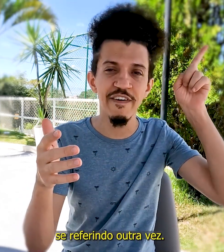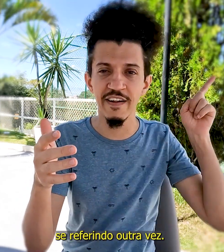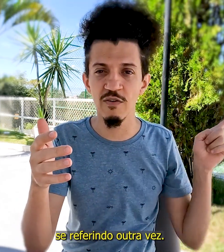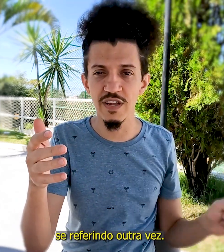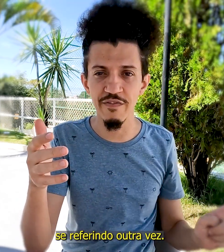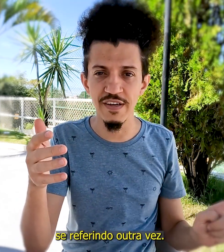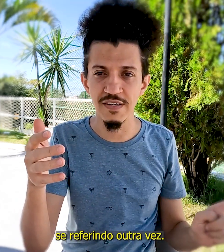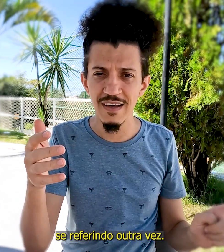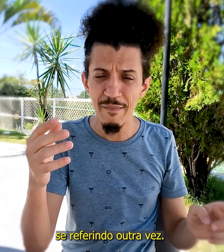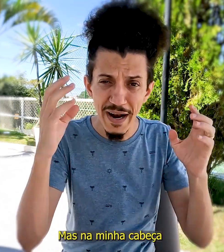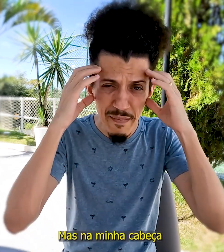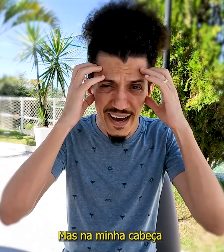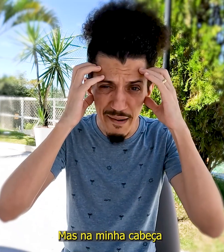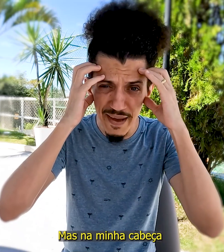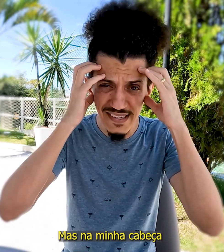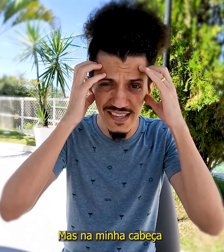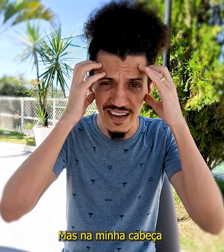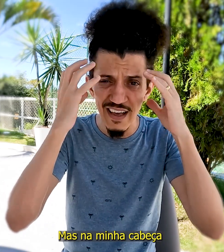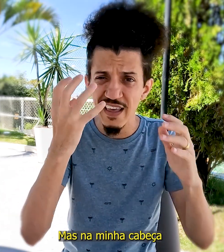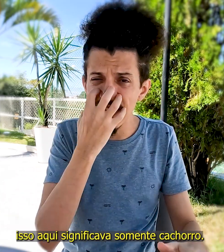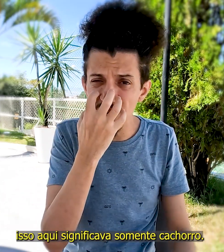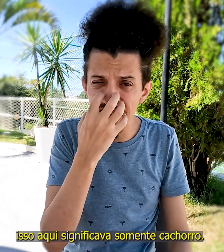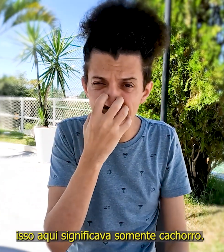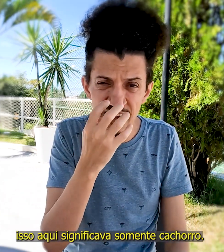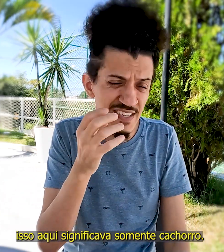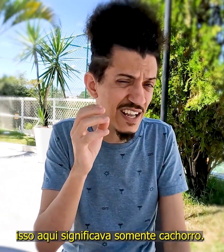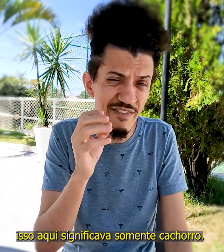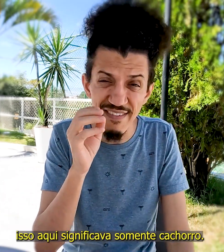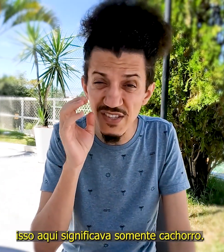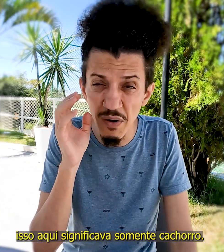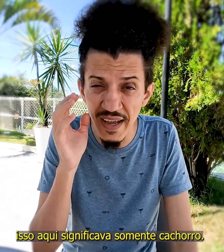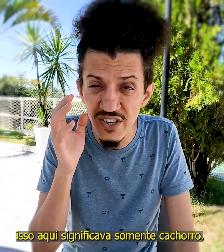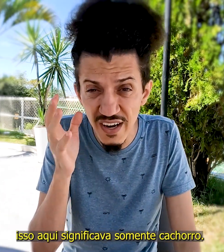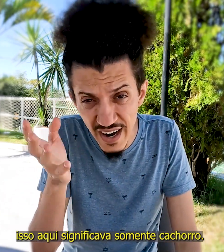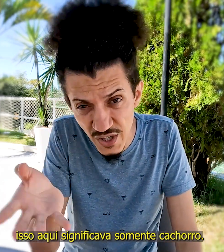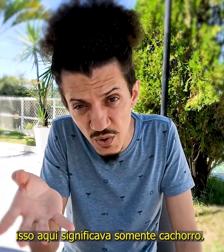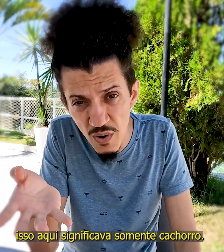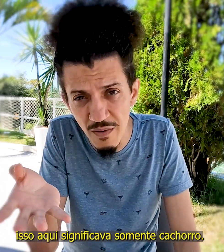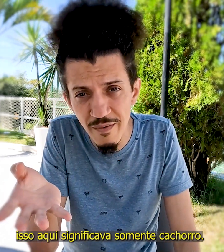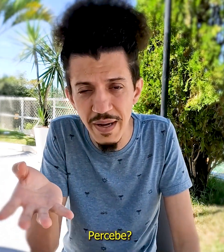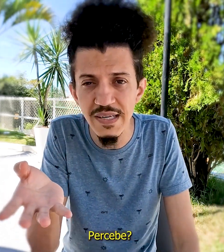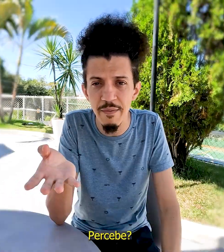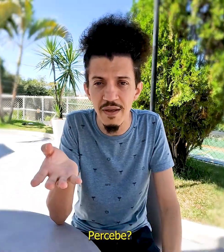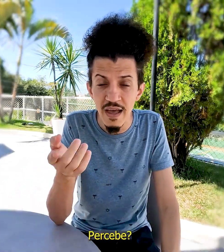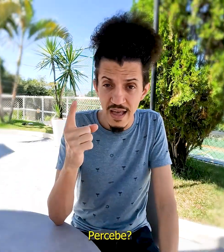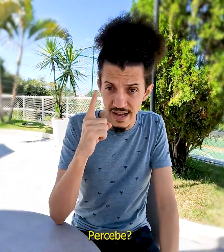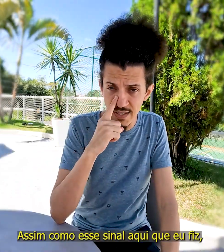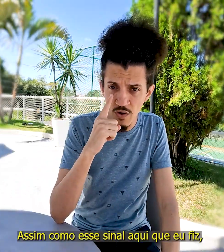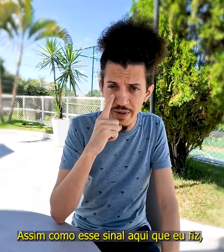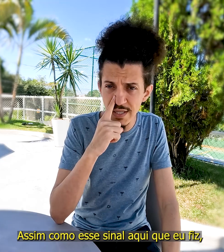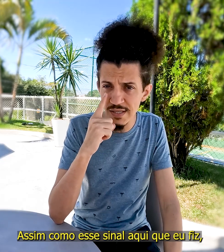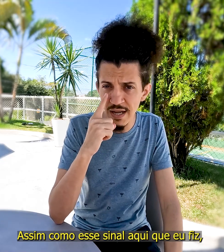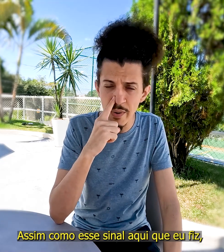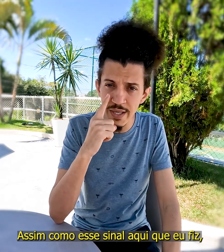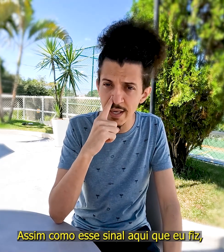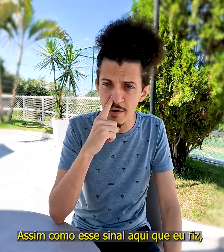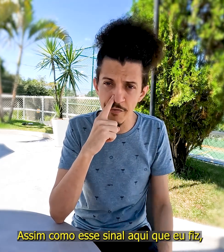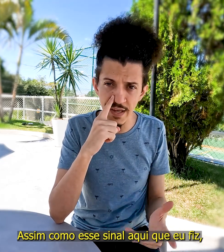referindo a outra vez. Mas na minha cabeça, isso aqui significava somente cachorro, percebe? Assim como esse sinal aqui que eu fiz,